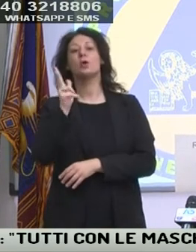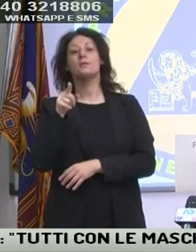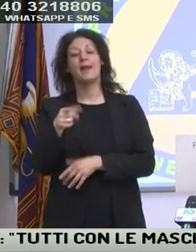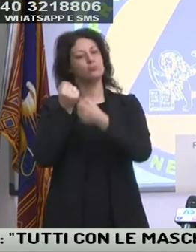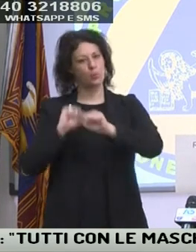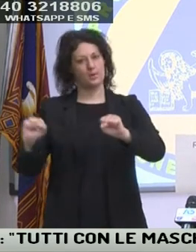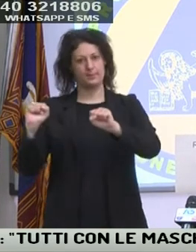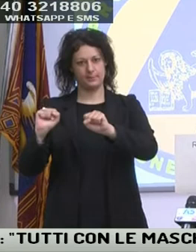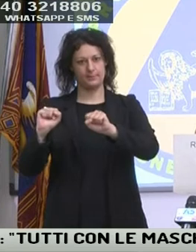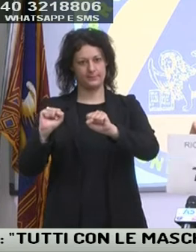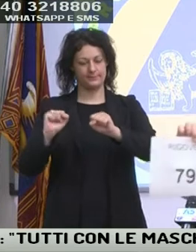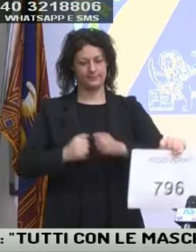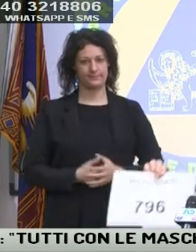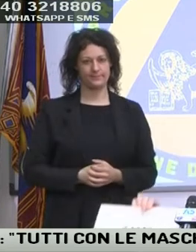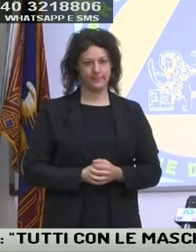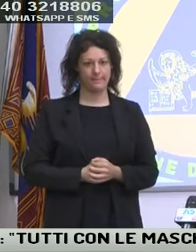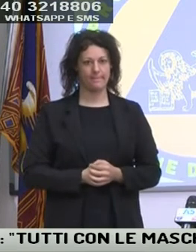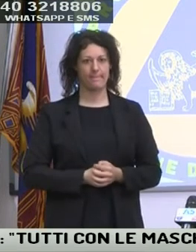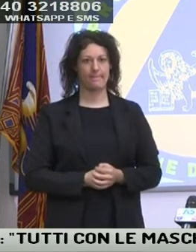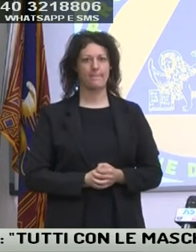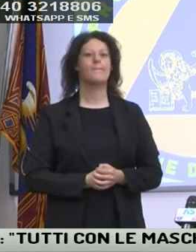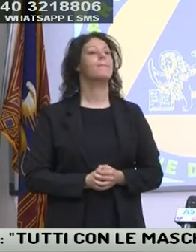sono negativi.